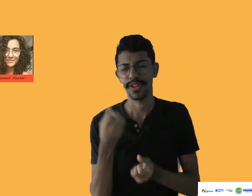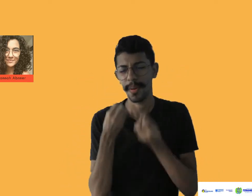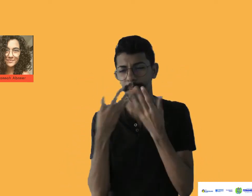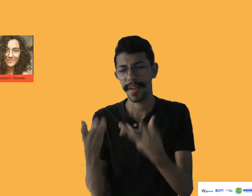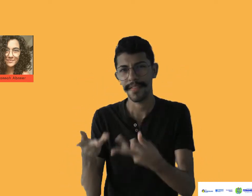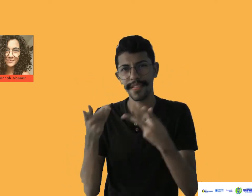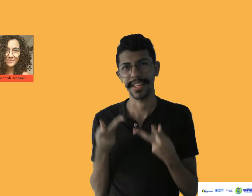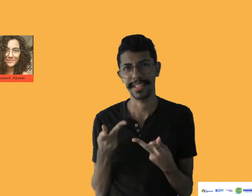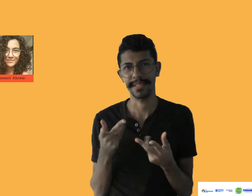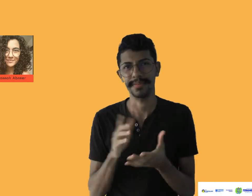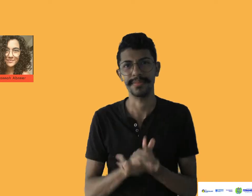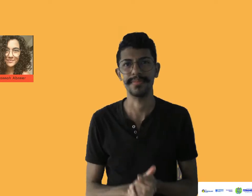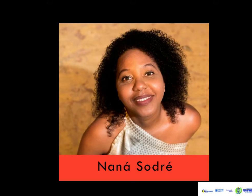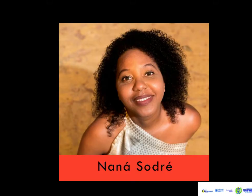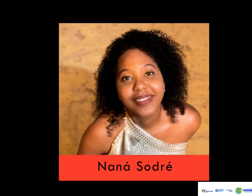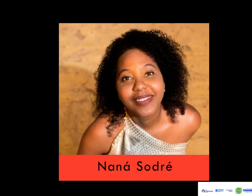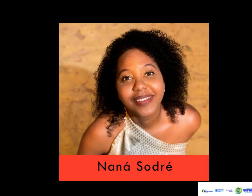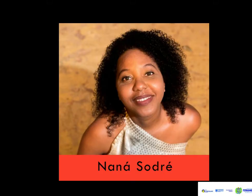bem-vinda.